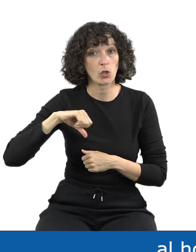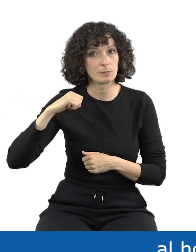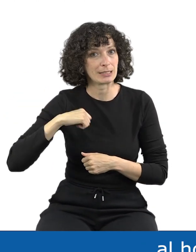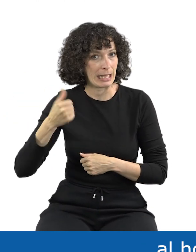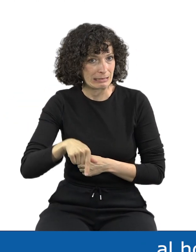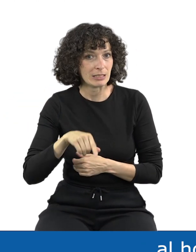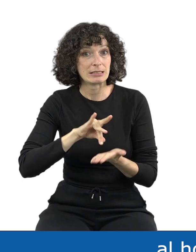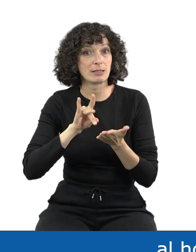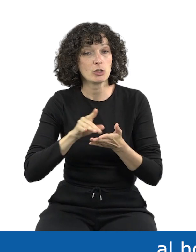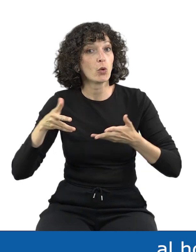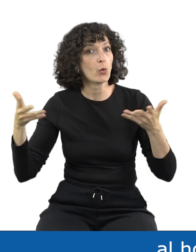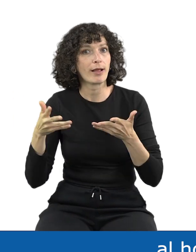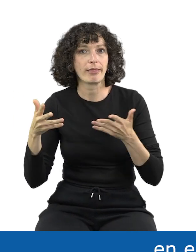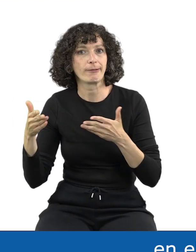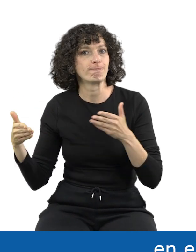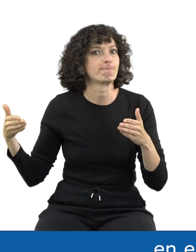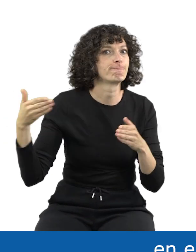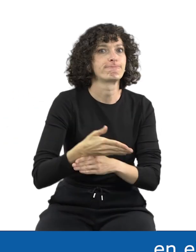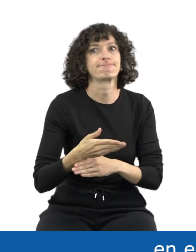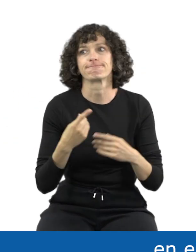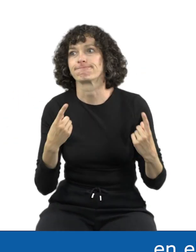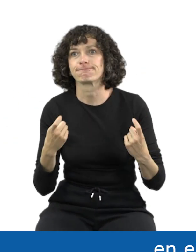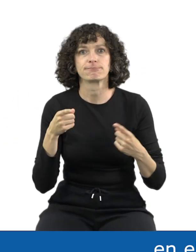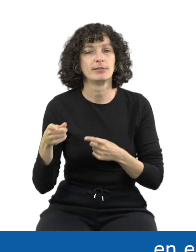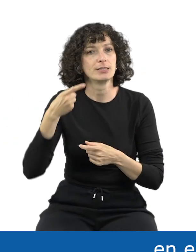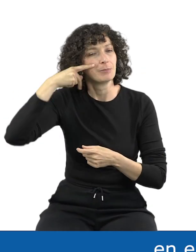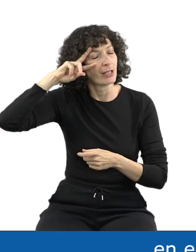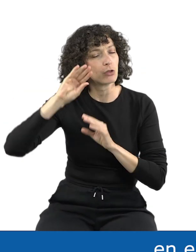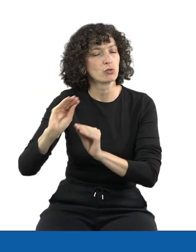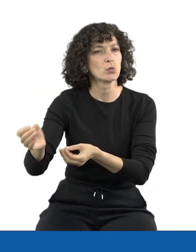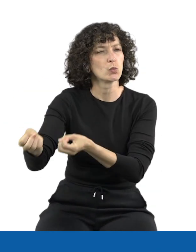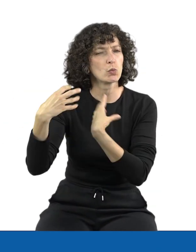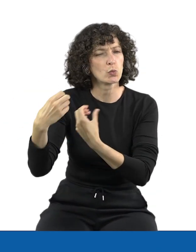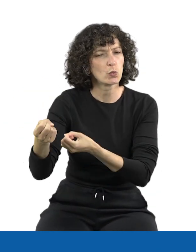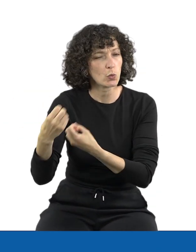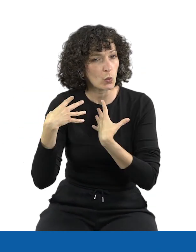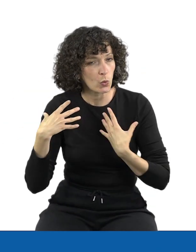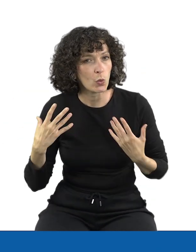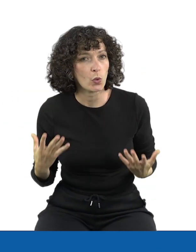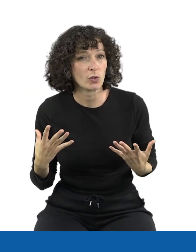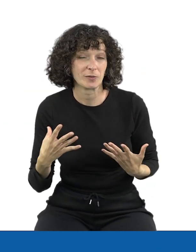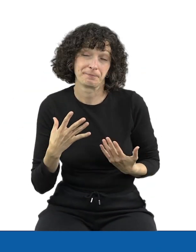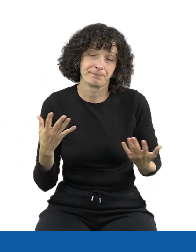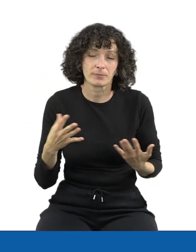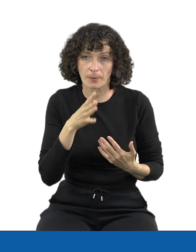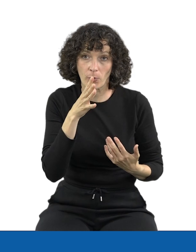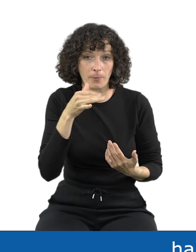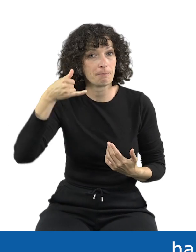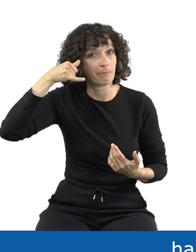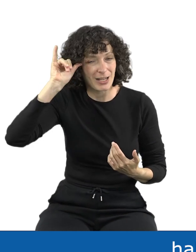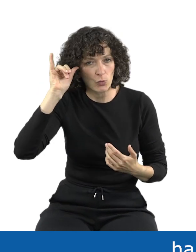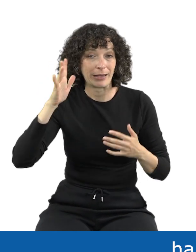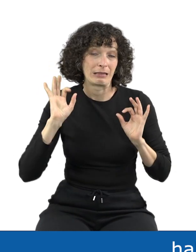al hospital a través del servicio de urgencias, en el que nos contó cómo había sido su experiencia, que fruto de la mala suerte